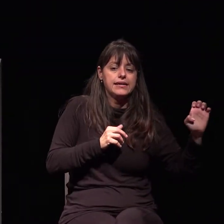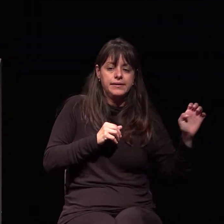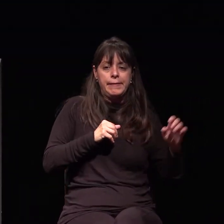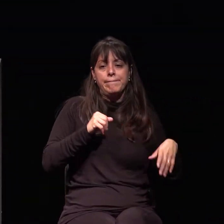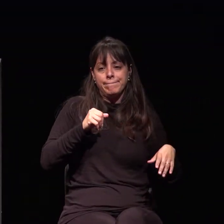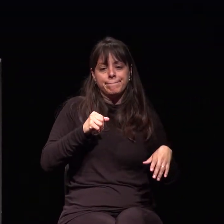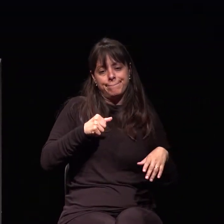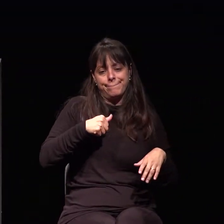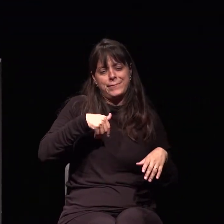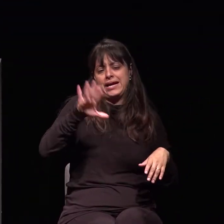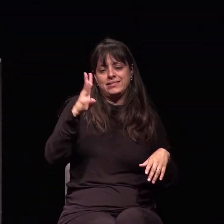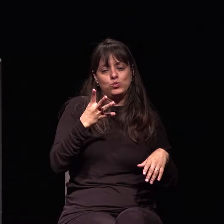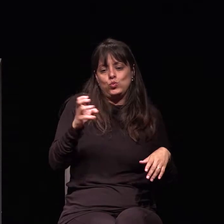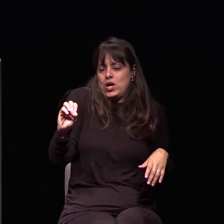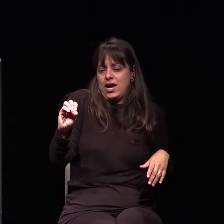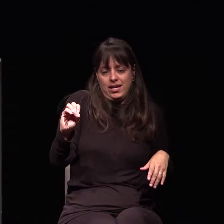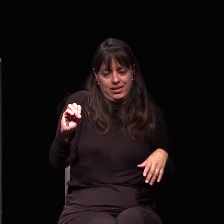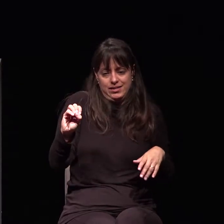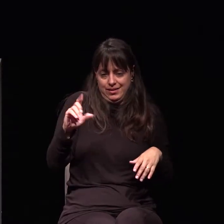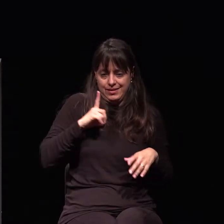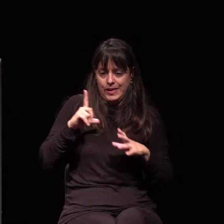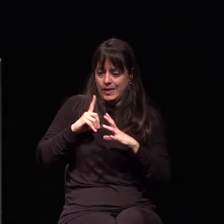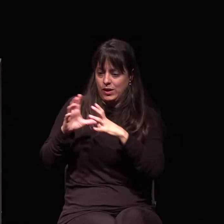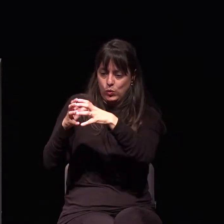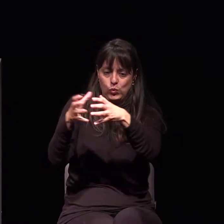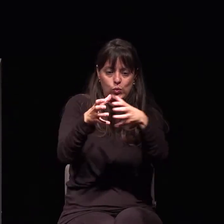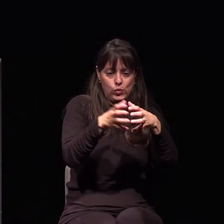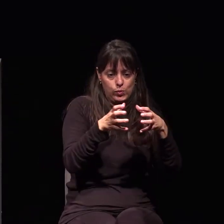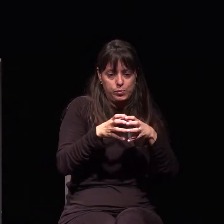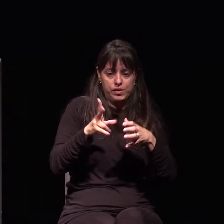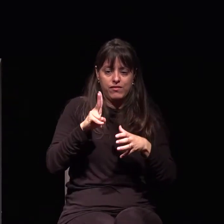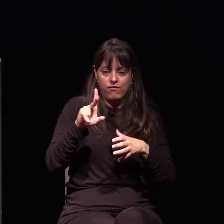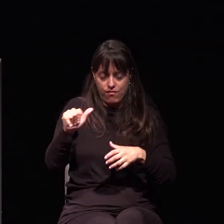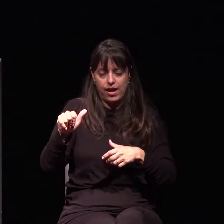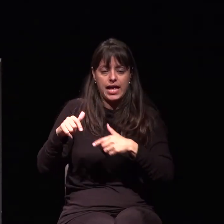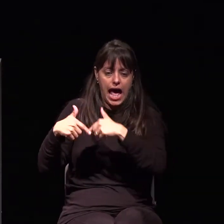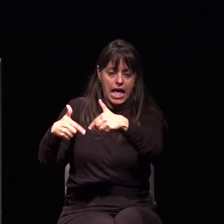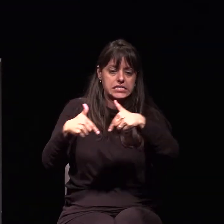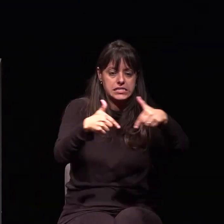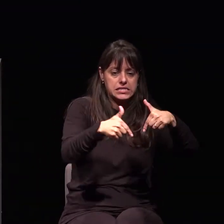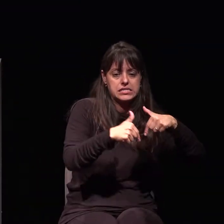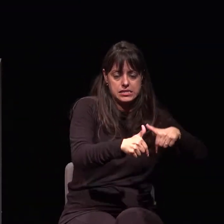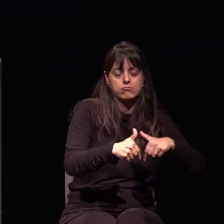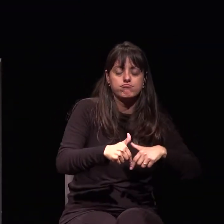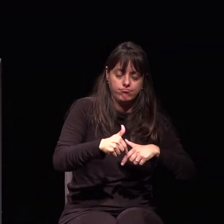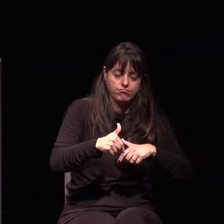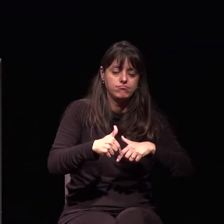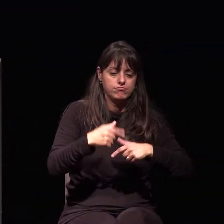40 organizações, e elas vão participar de várias ações políticas, né?